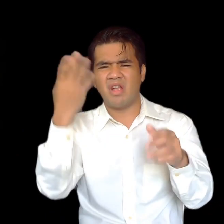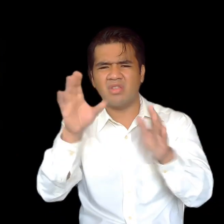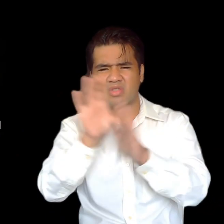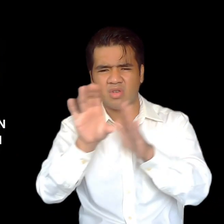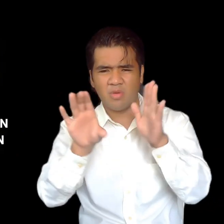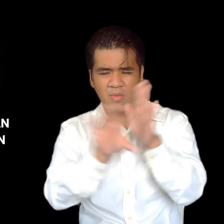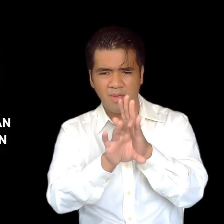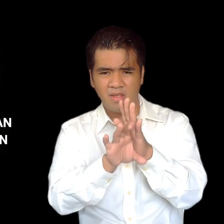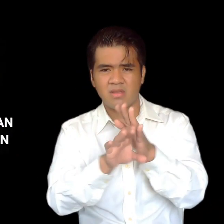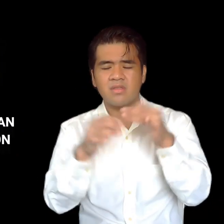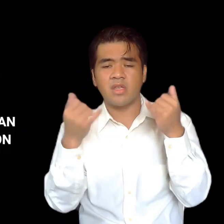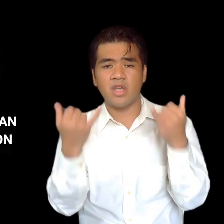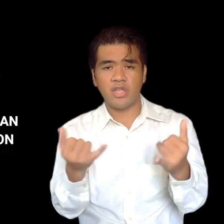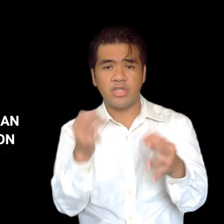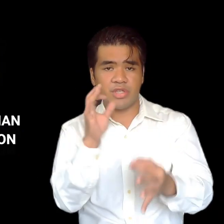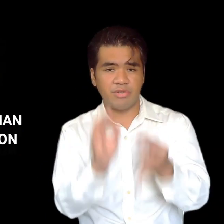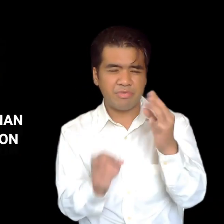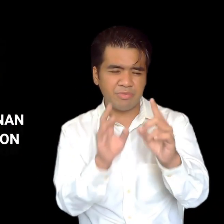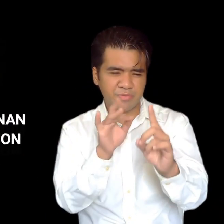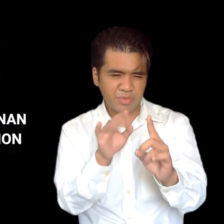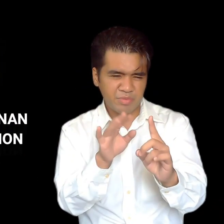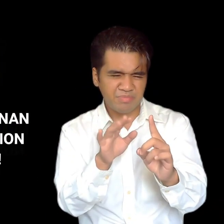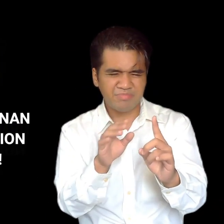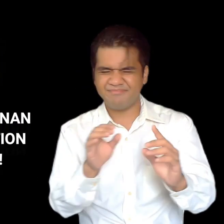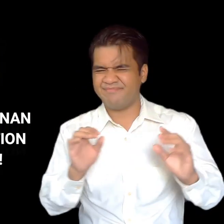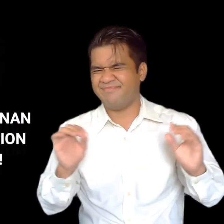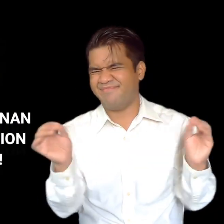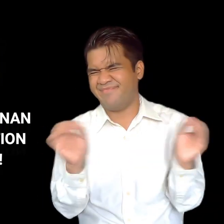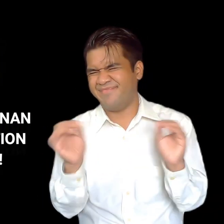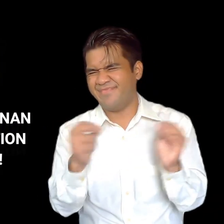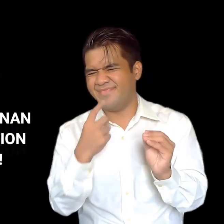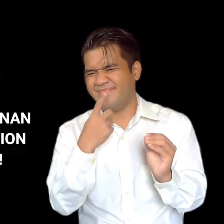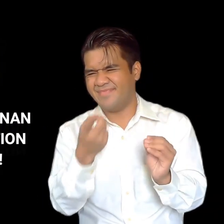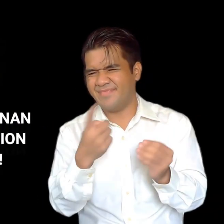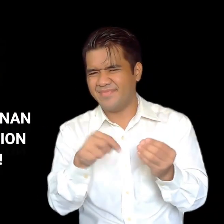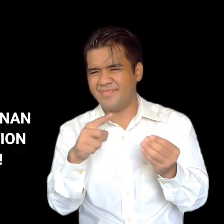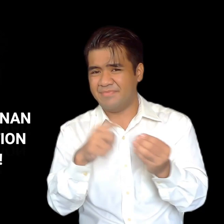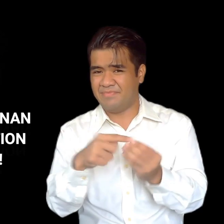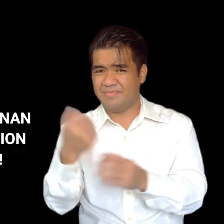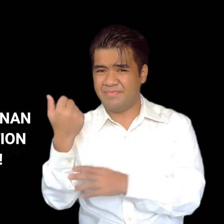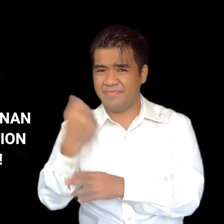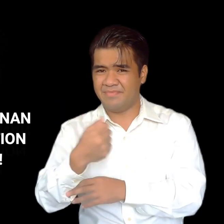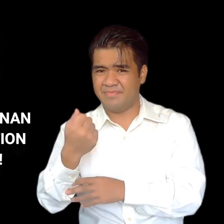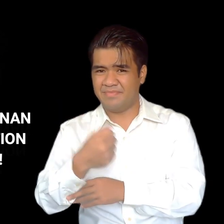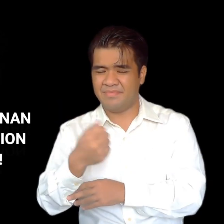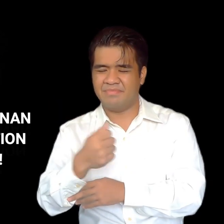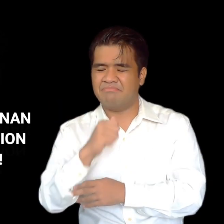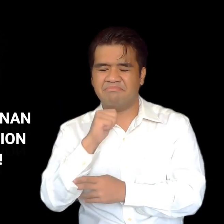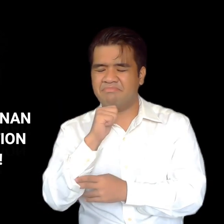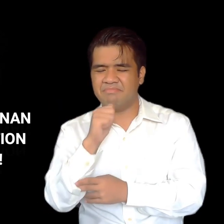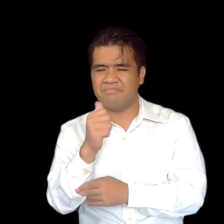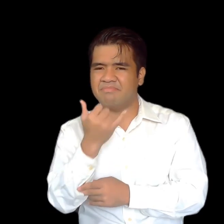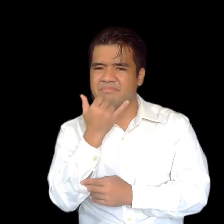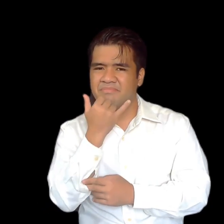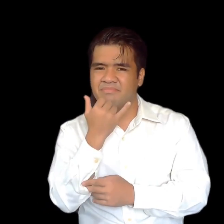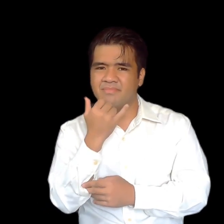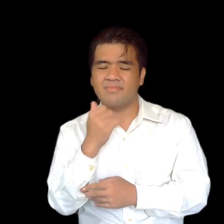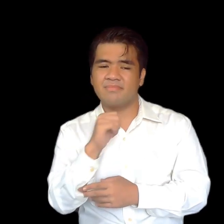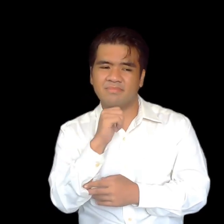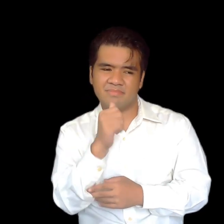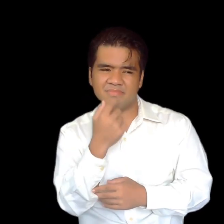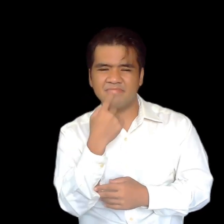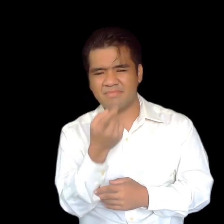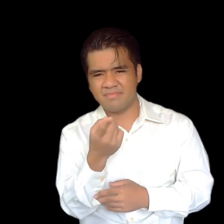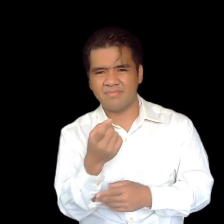context, hindi natin pwedeng gamitin ang story ni Onan para i-condemn ang masturbation o ang family planning. Ngunit